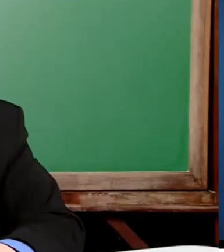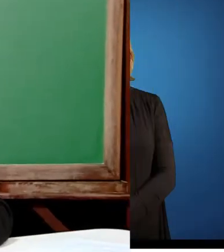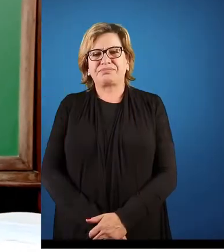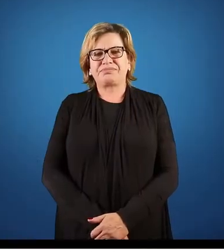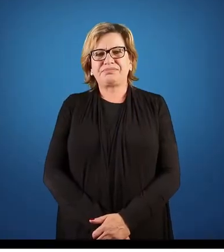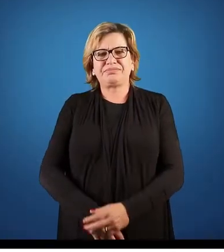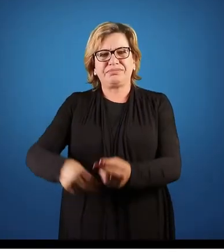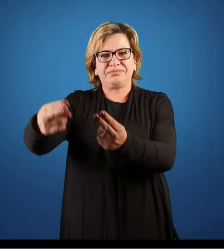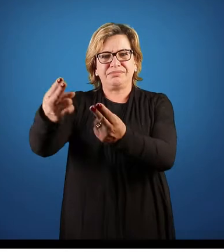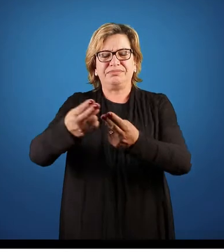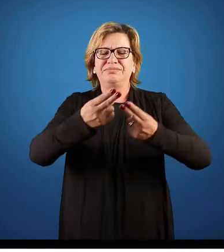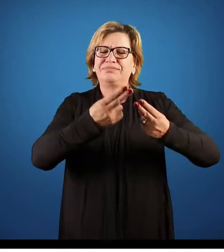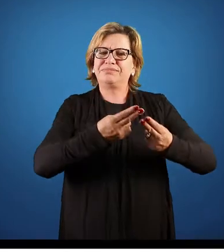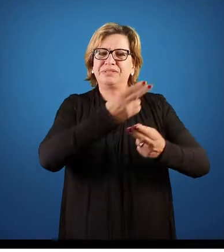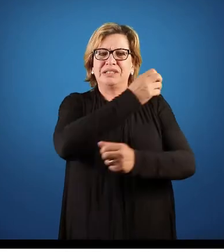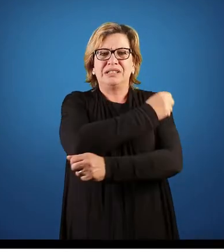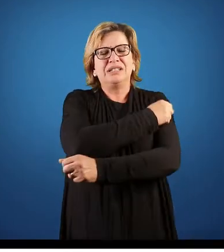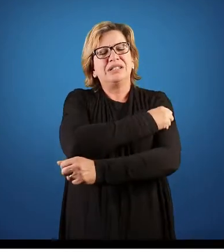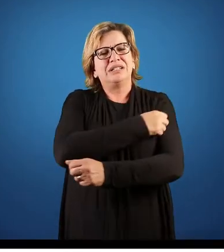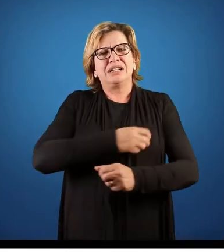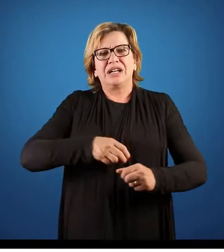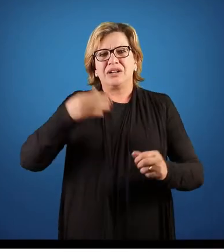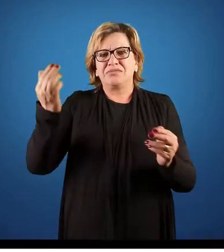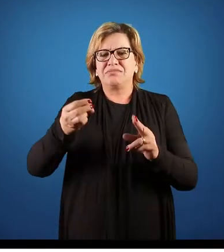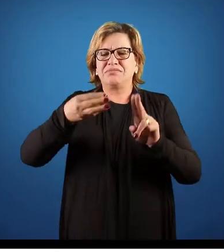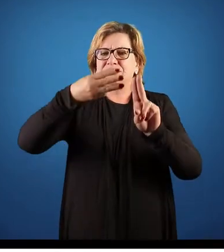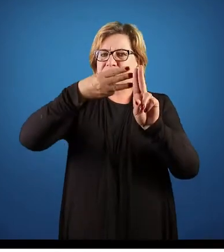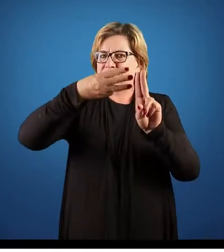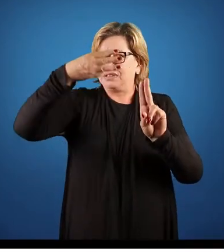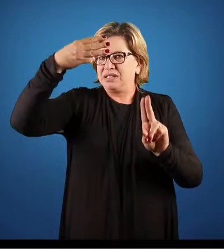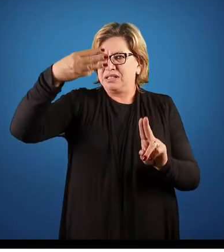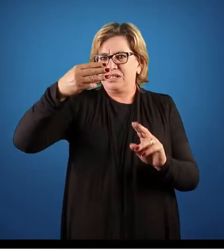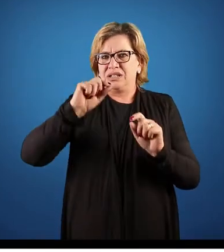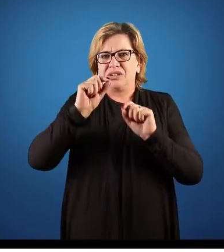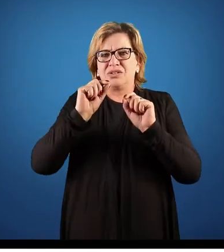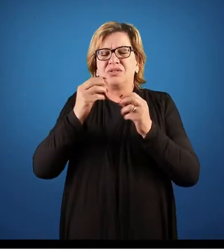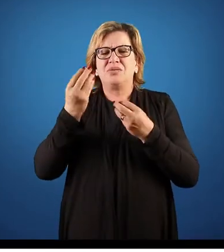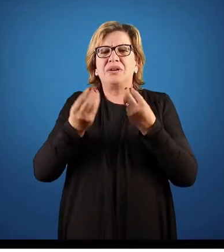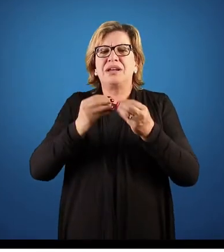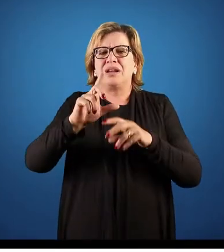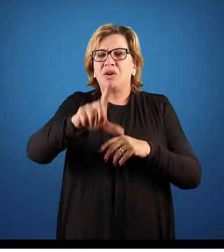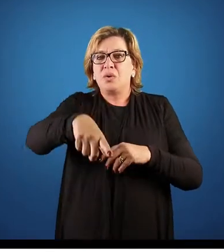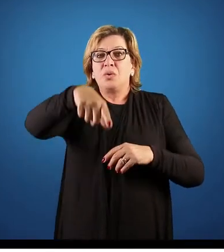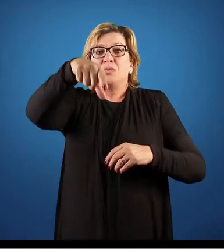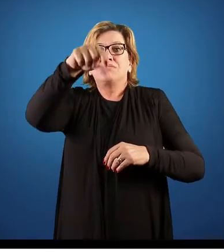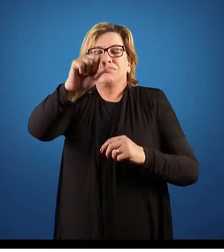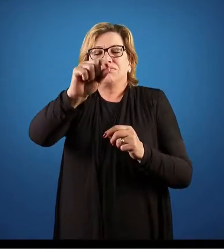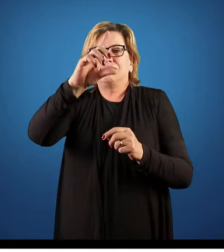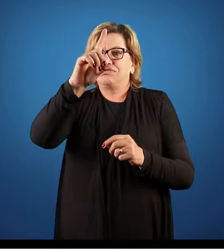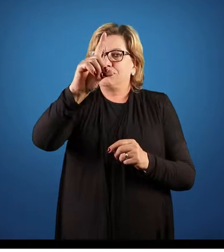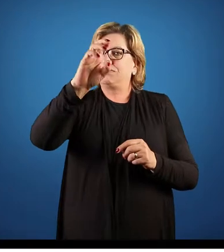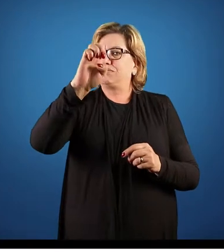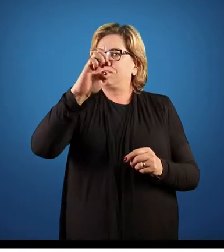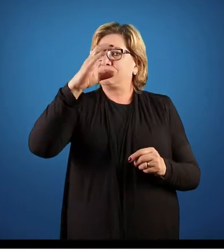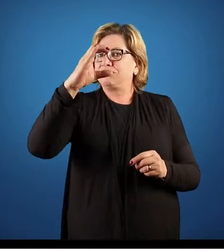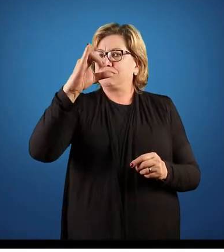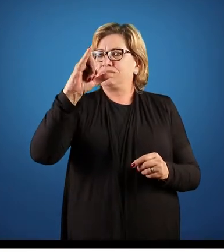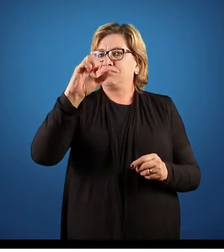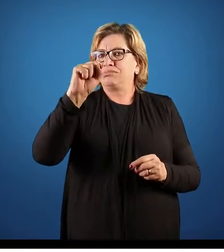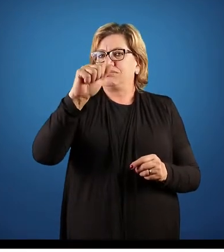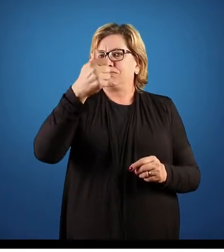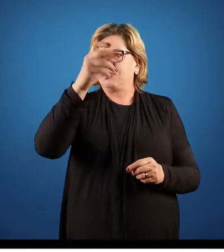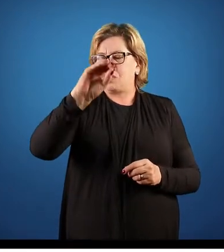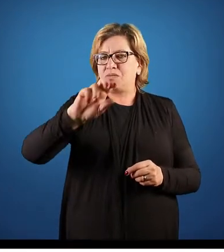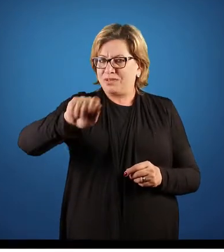sejam bem-vindos acadêmicos nós estamos na unidade 3 que a função decisão no contexto da administração eu